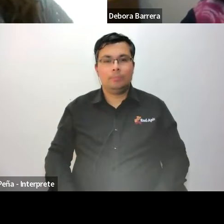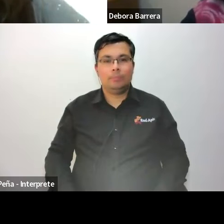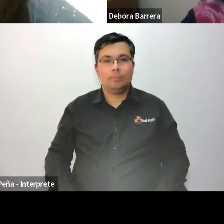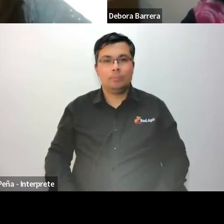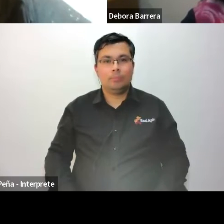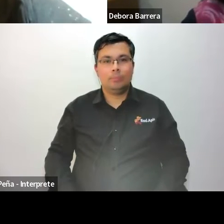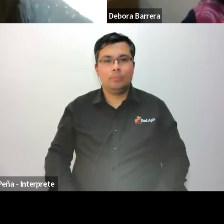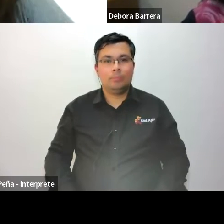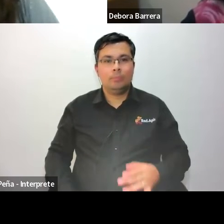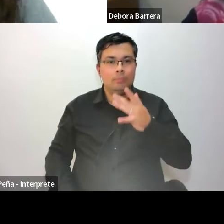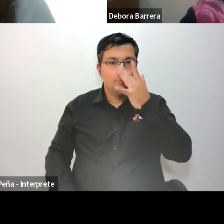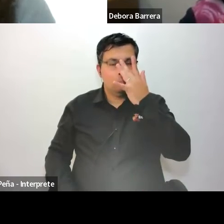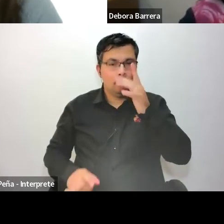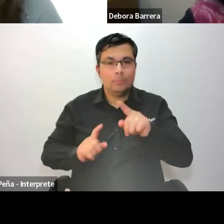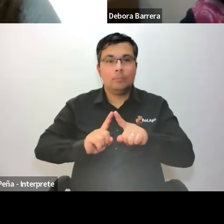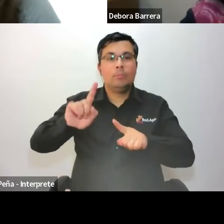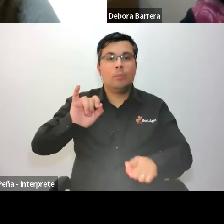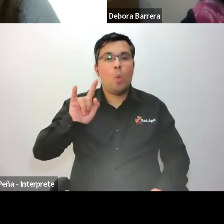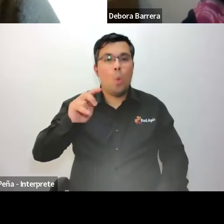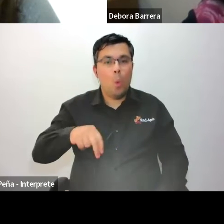Vamos ahora con Juan Pablo.